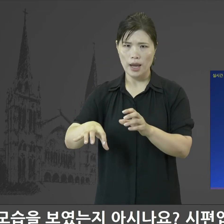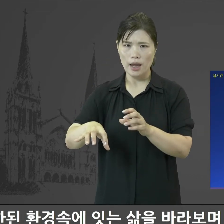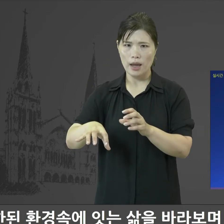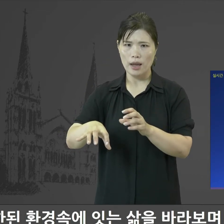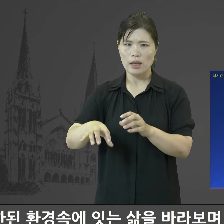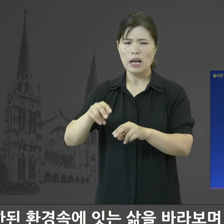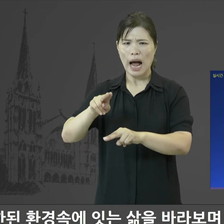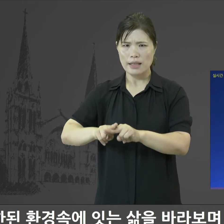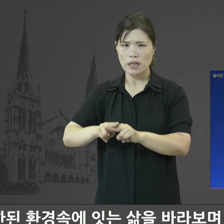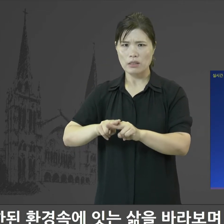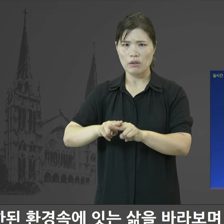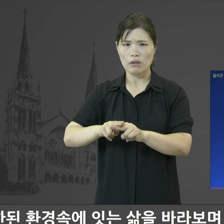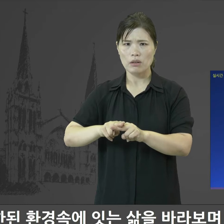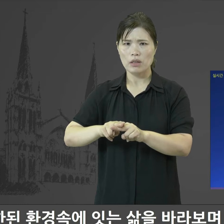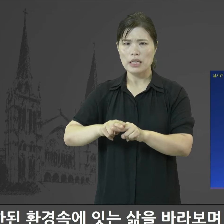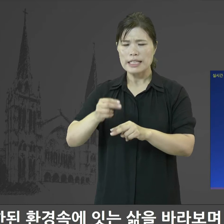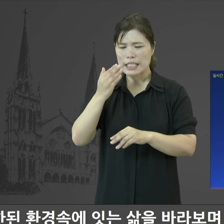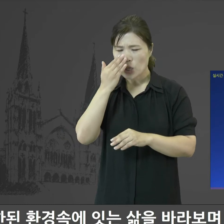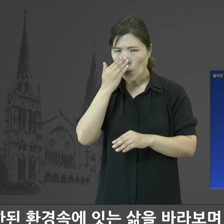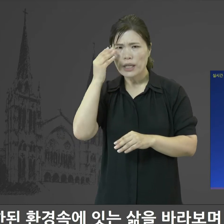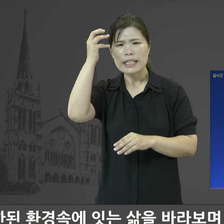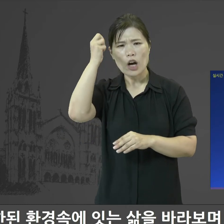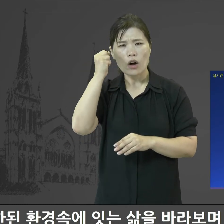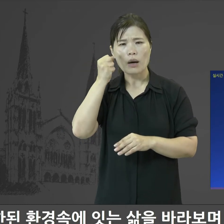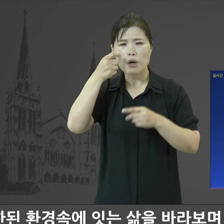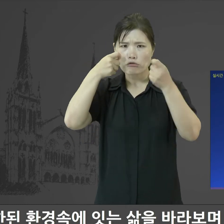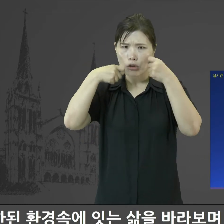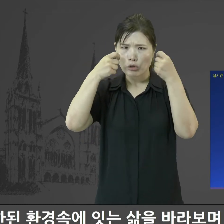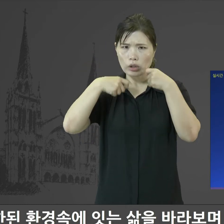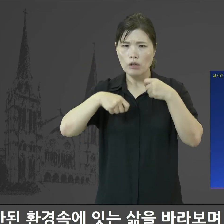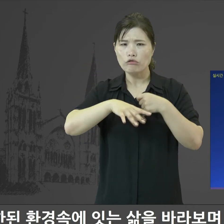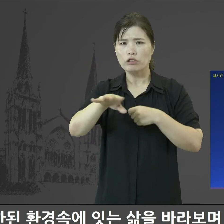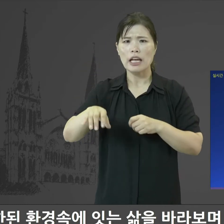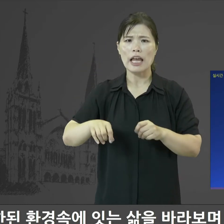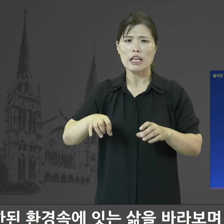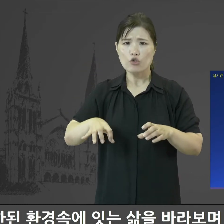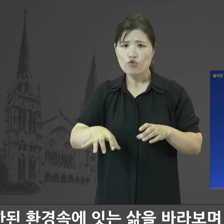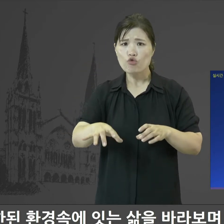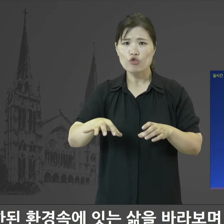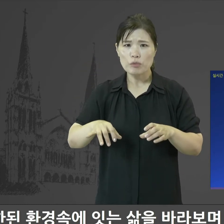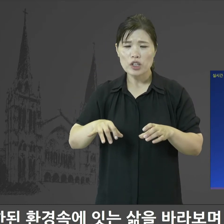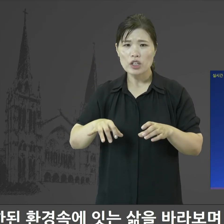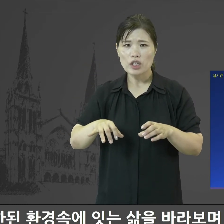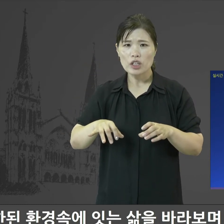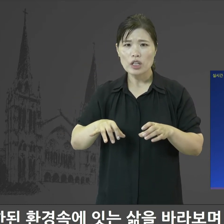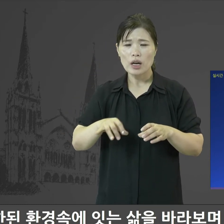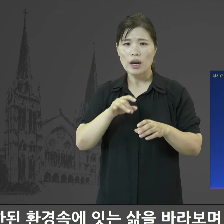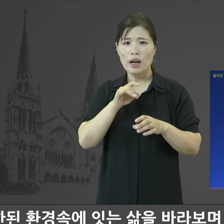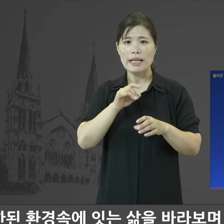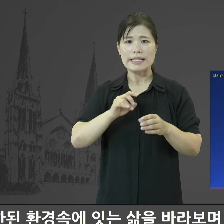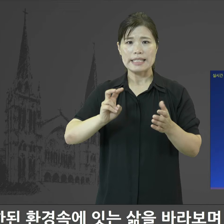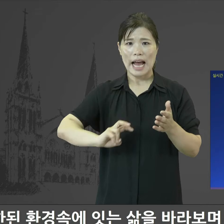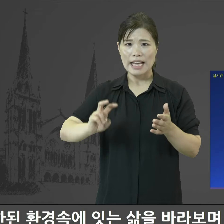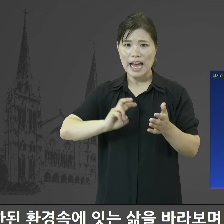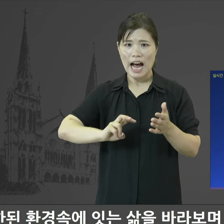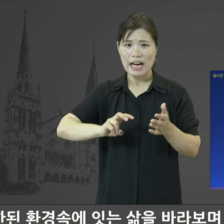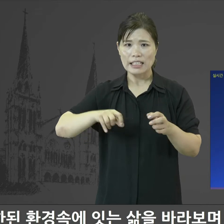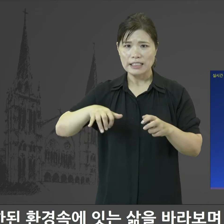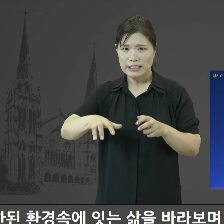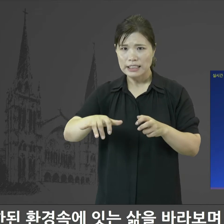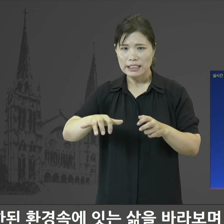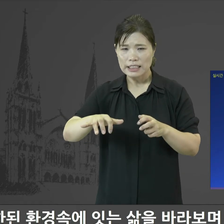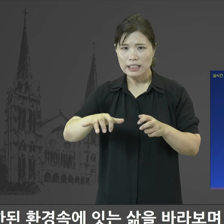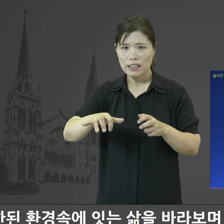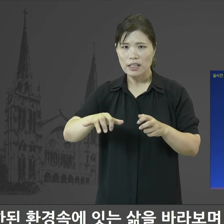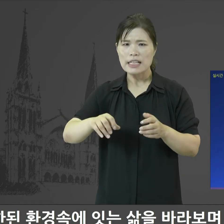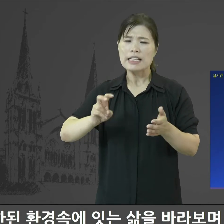울었도다. 그 중에 버드나무에 우리가 우리의 수금을 걸었나니, 하나님을 찬양하는 악기를 그들을 위해서 연주하지